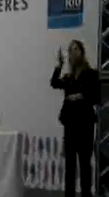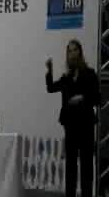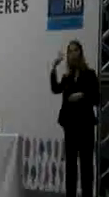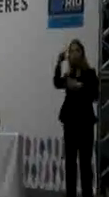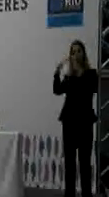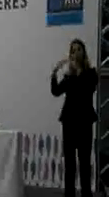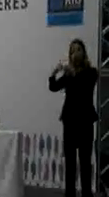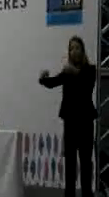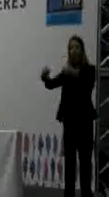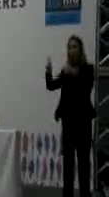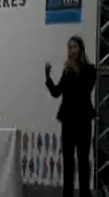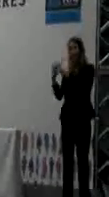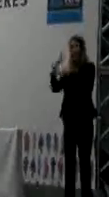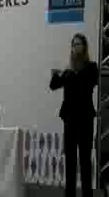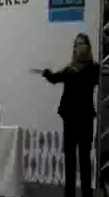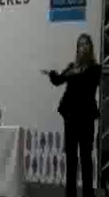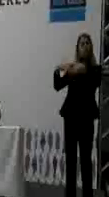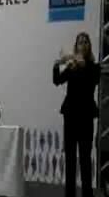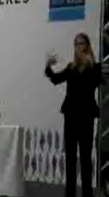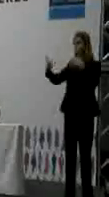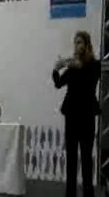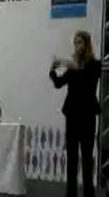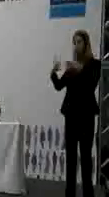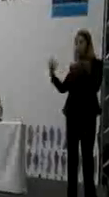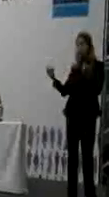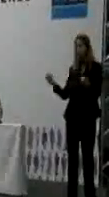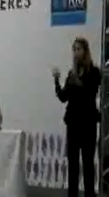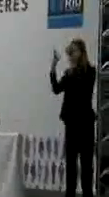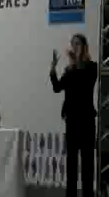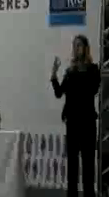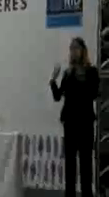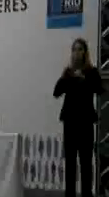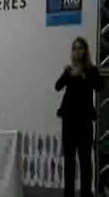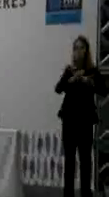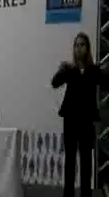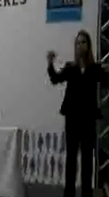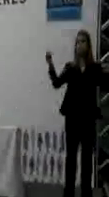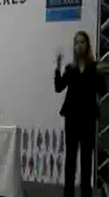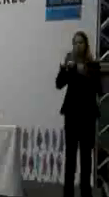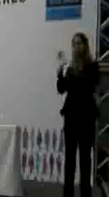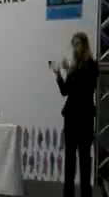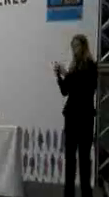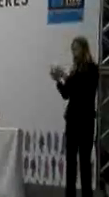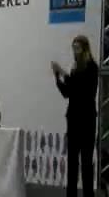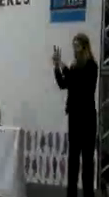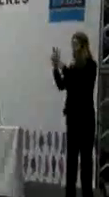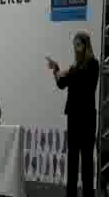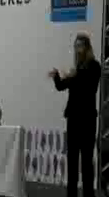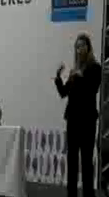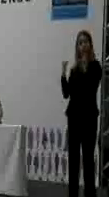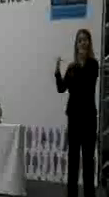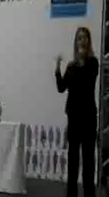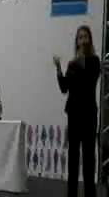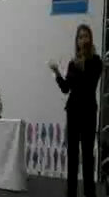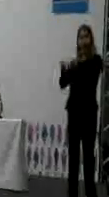cantinho, esses movimentos que às vezes não são muito visíveis, né? Essa coisa que parece anônima, mas é forte, né?